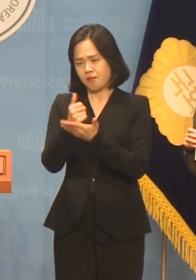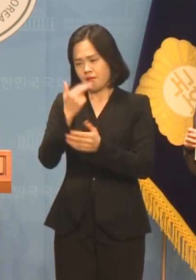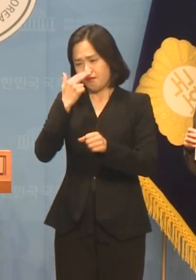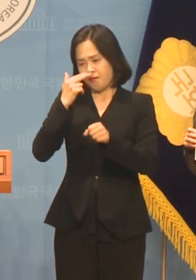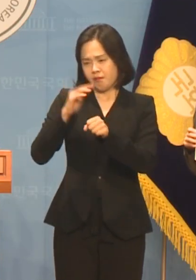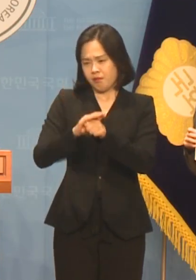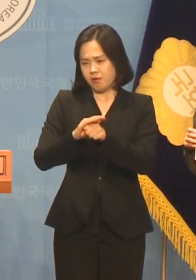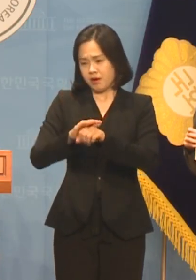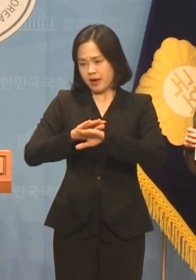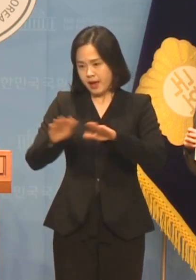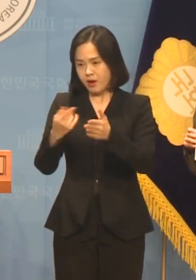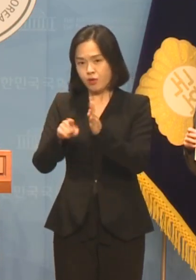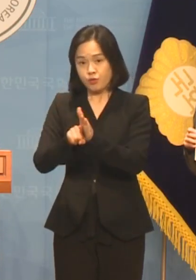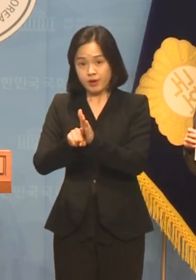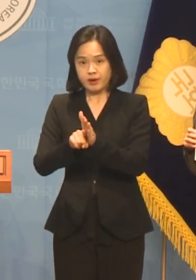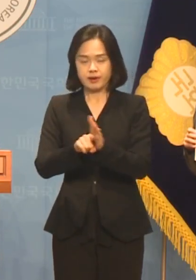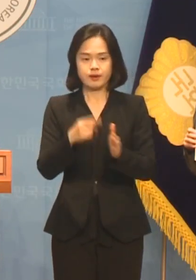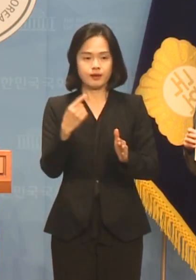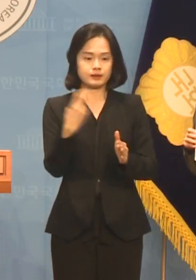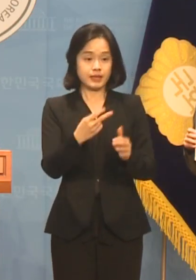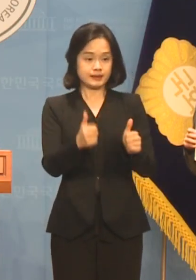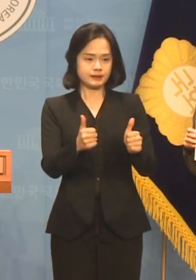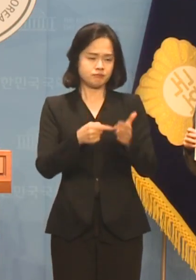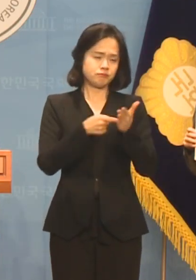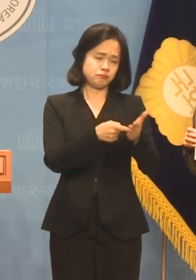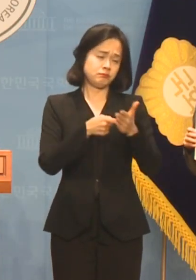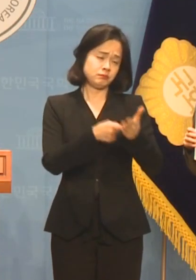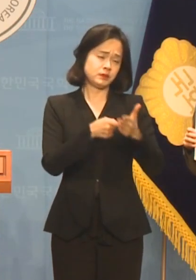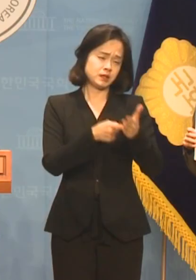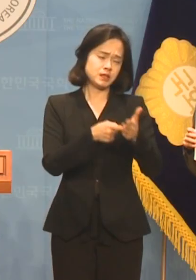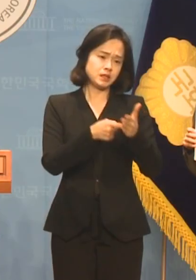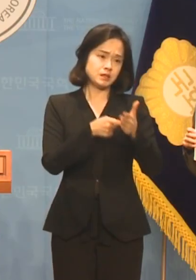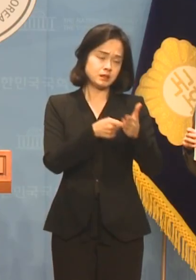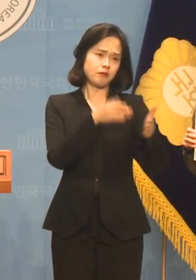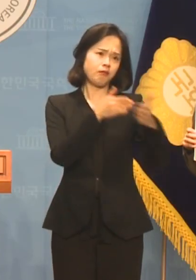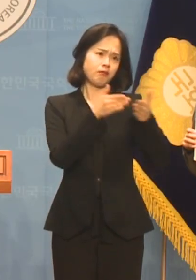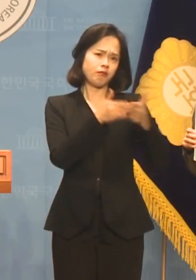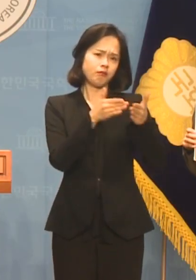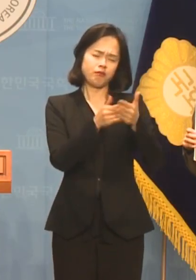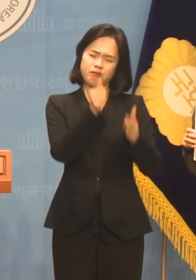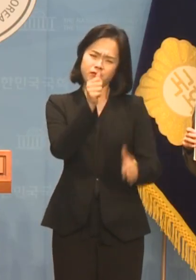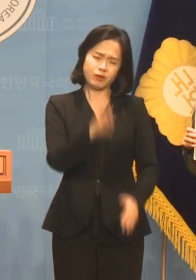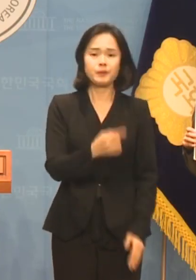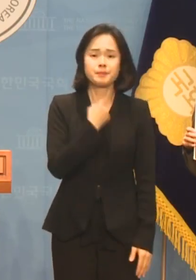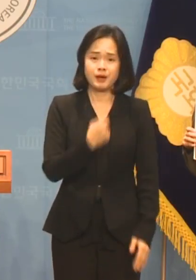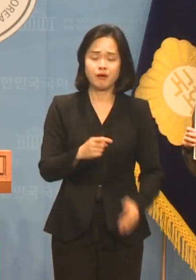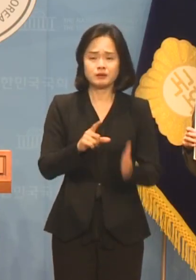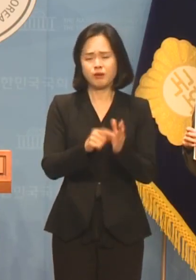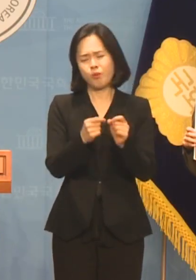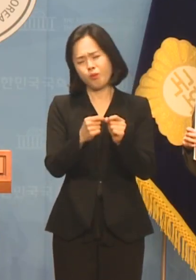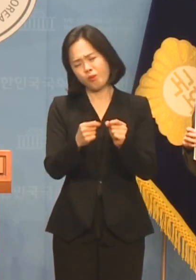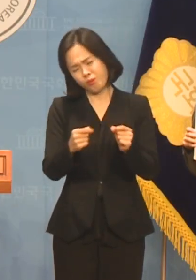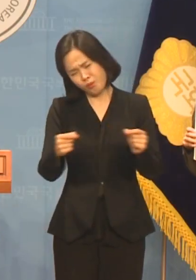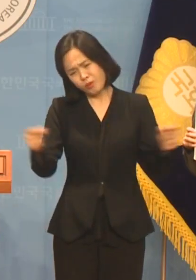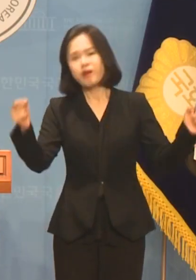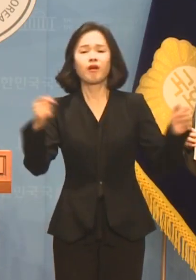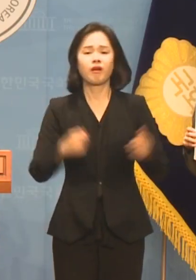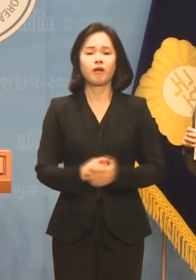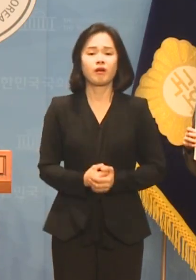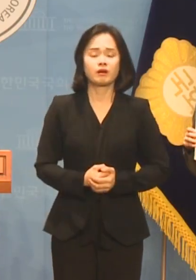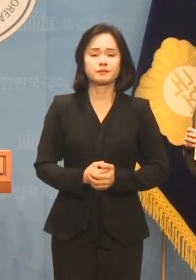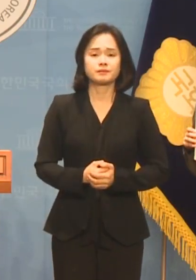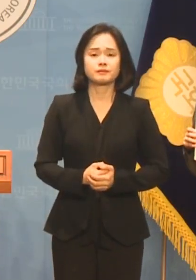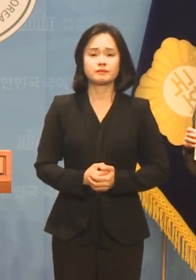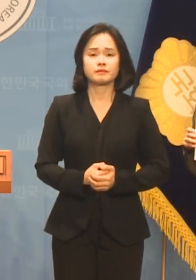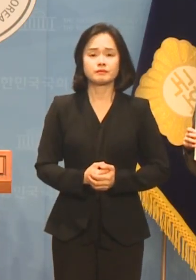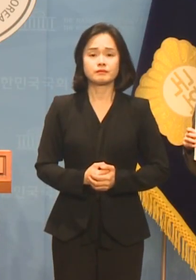걸렸습니다. 그 과정에는 증거가 명확하게 바뀌었음에도 불구하고 검찰이 계속